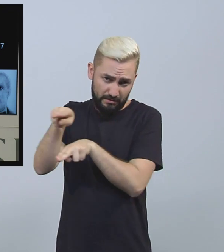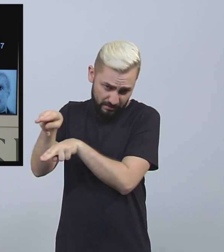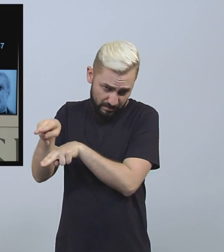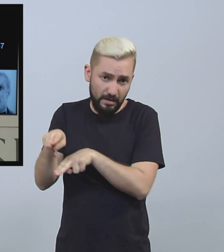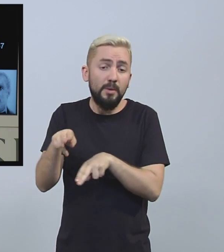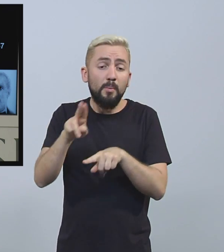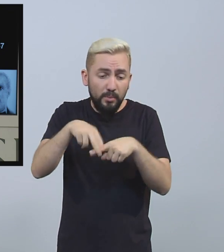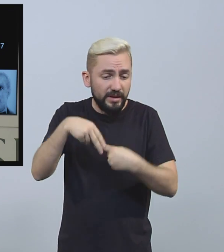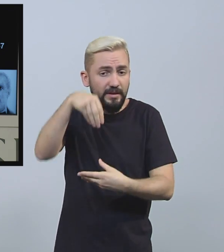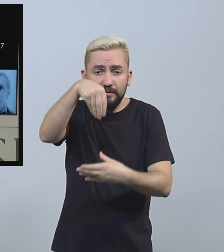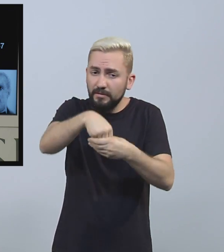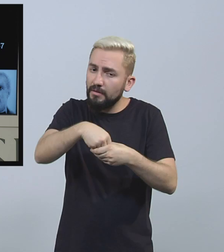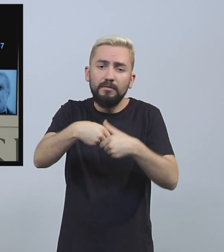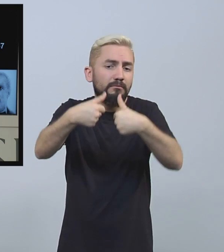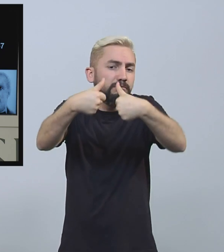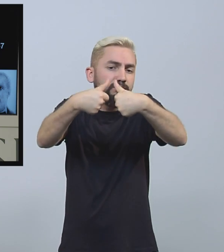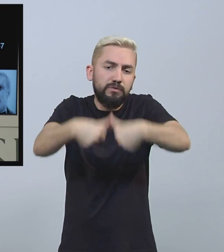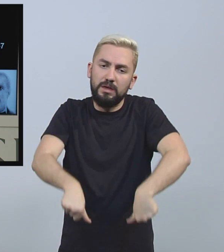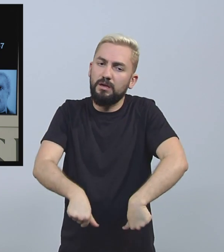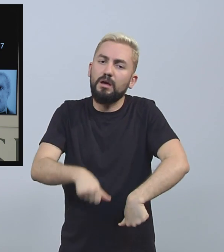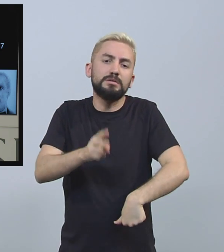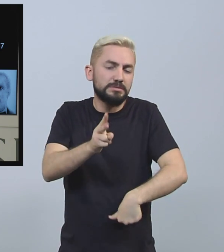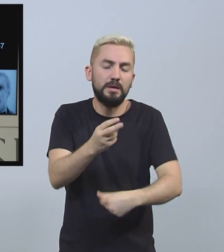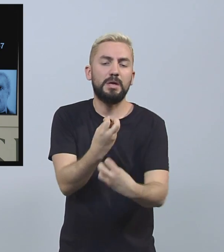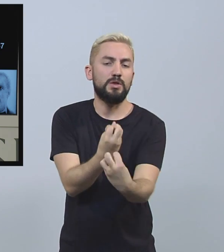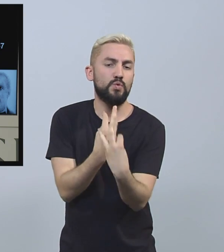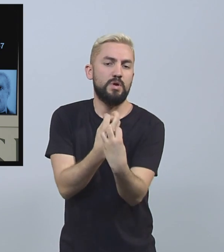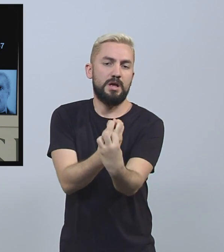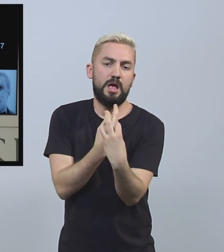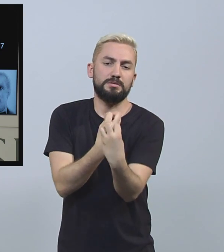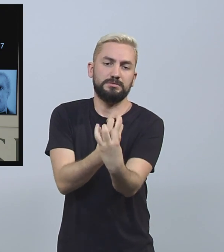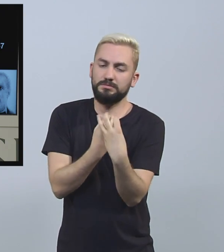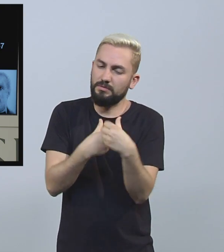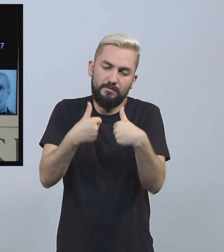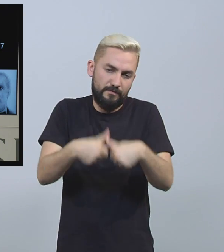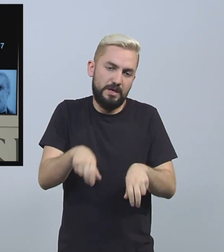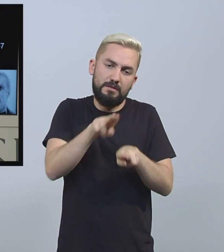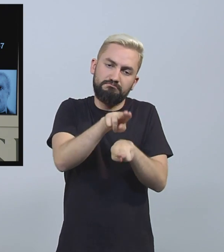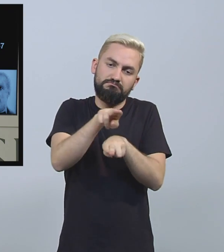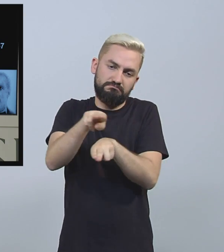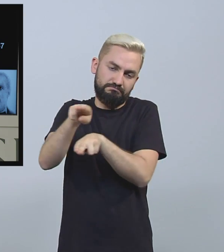no Instituto durante todo o tempo em que recebiam a educação.